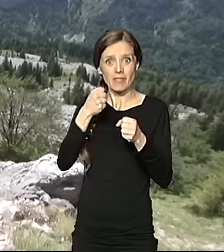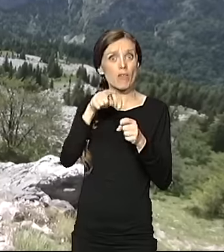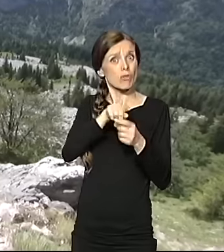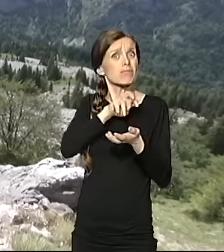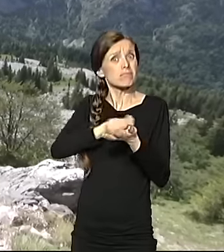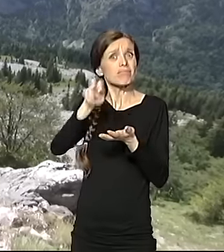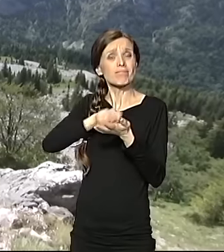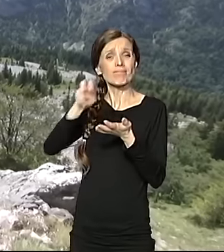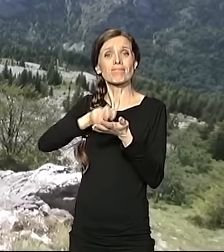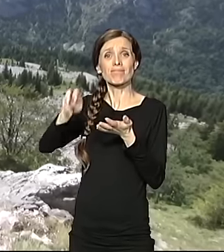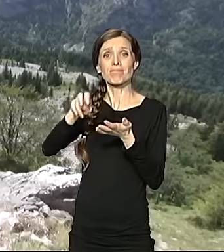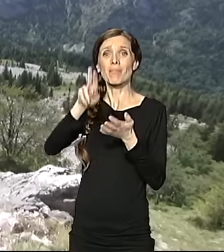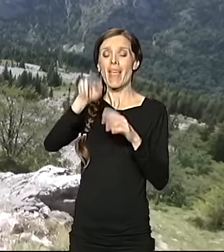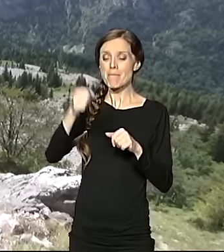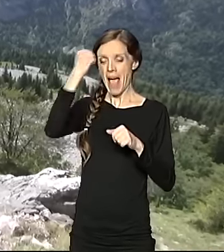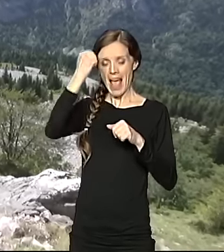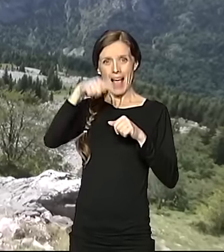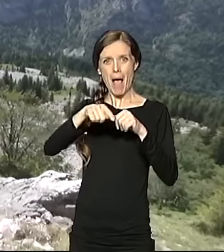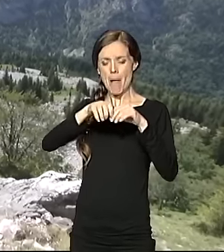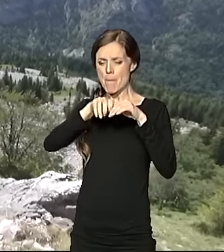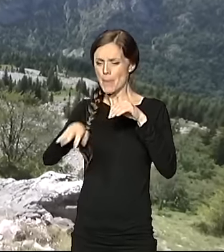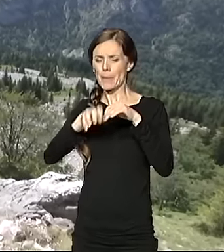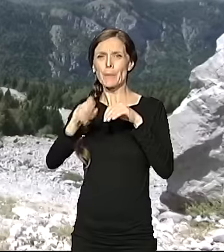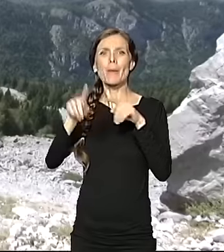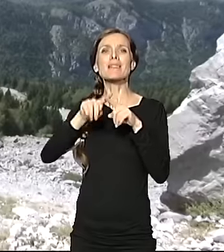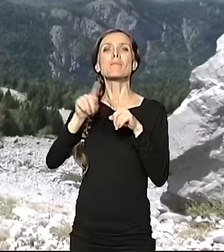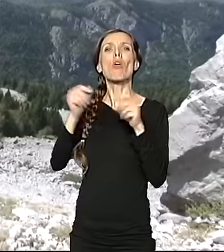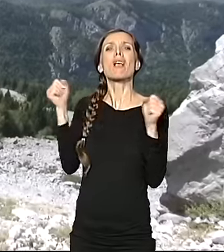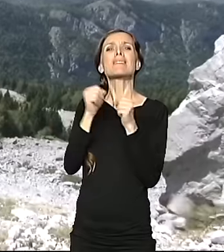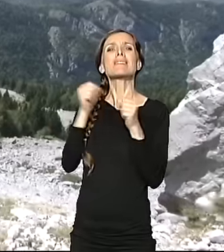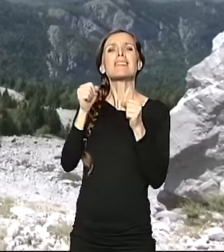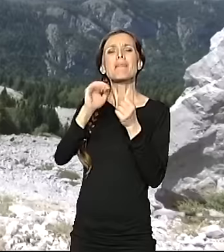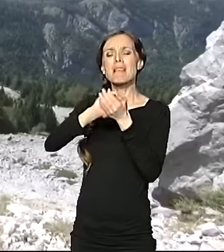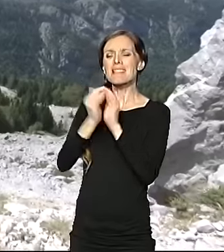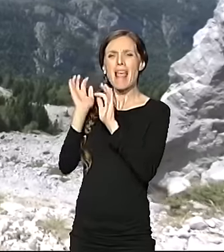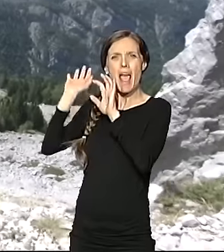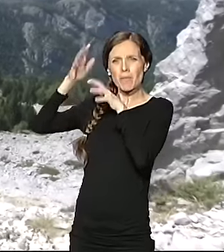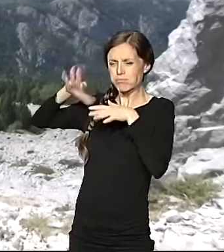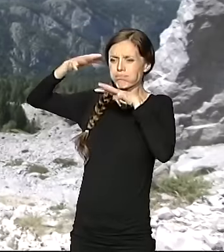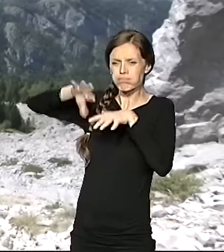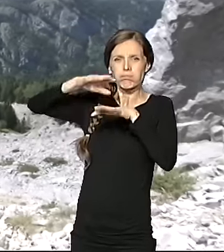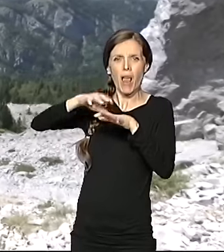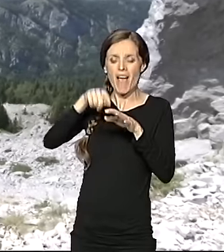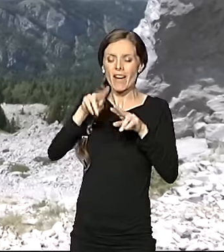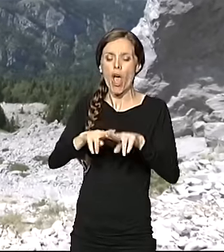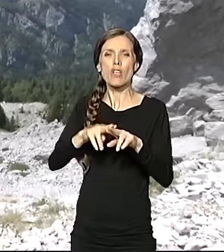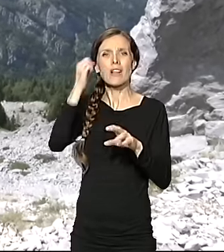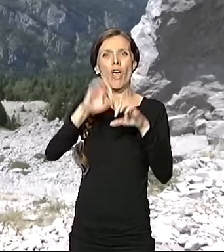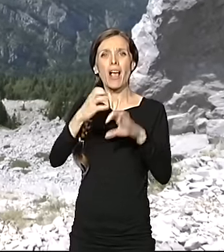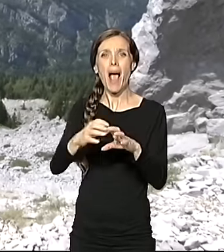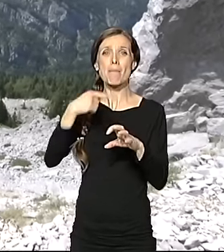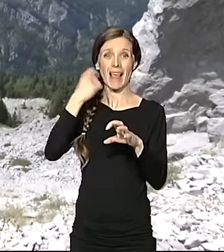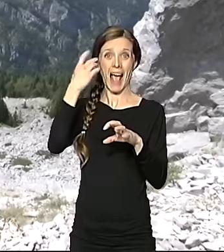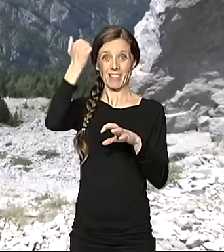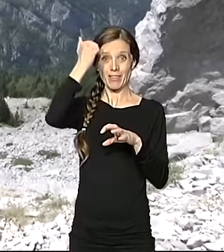Sipar, kako ovde zove ovaj odron od kamena koju lavina zimi donese sa sobom sa vrhova planina, beži ispod kopita konja, ali i